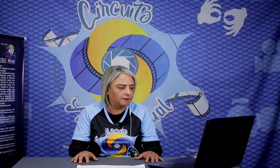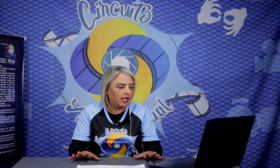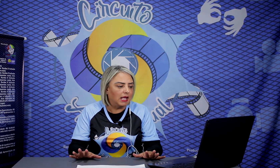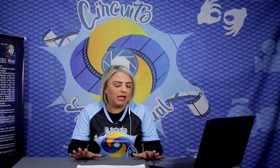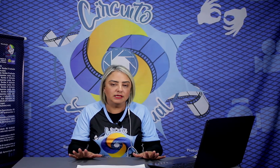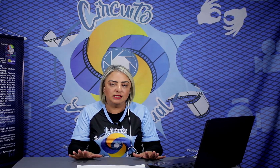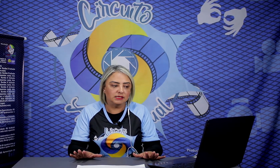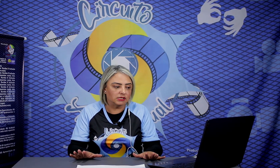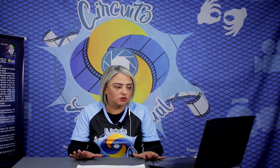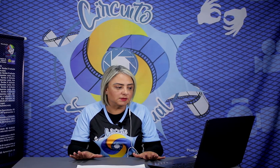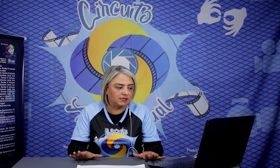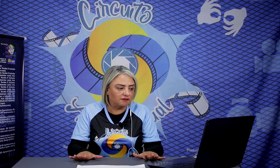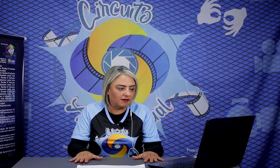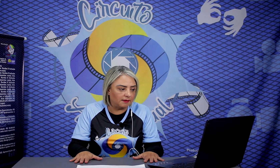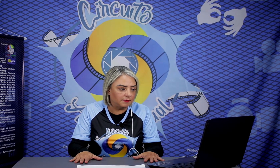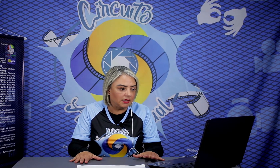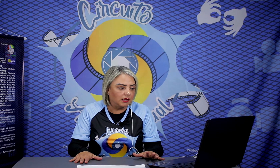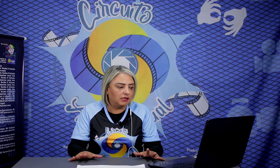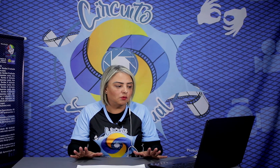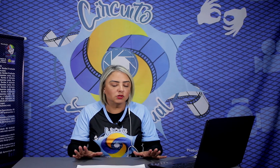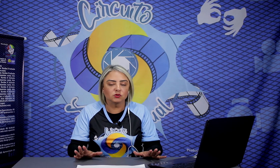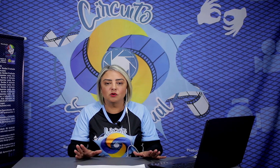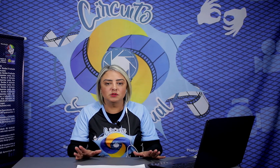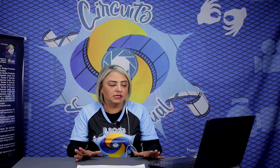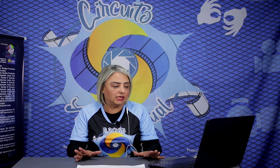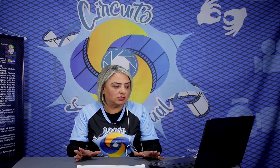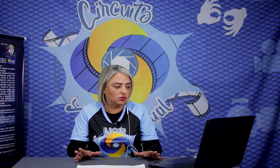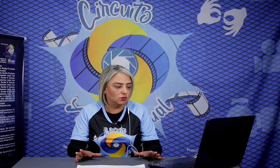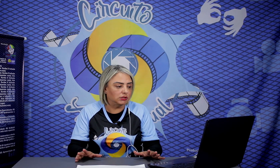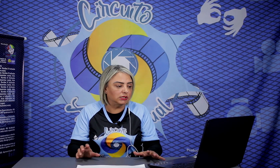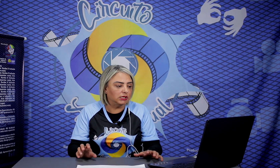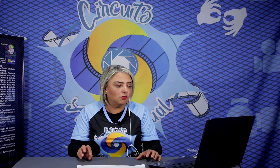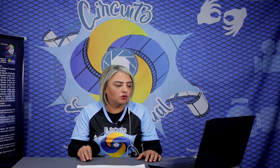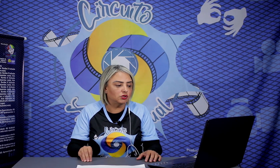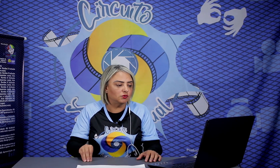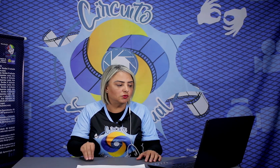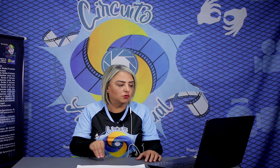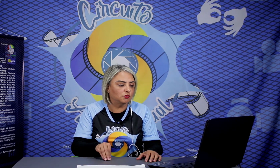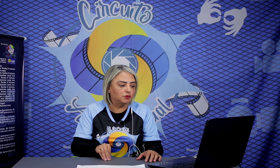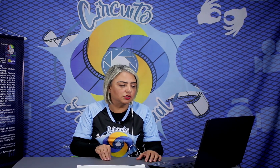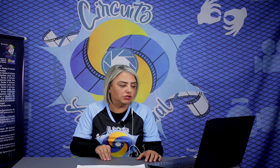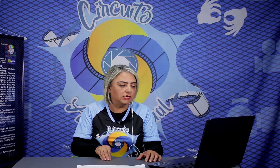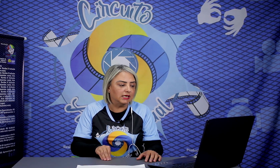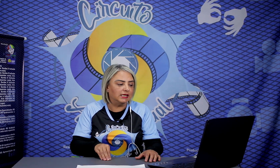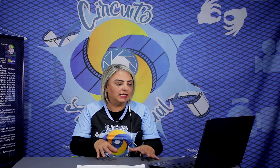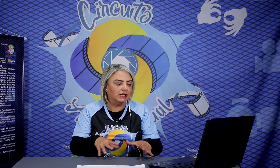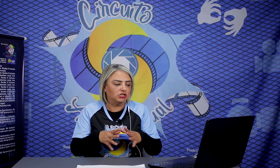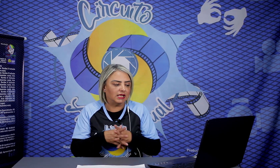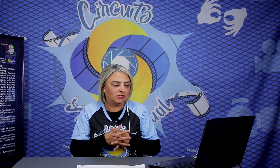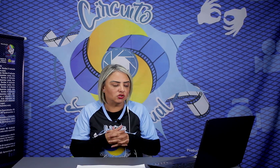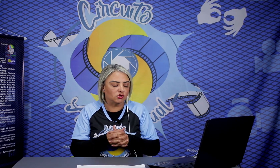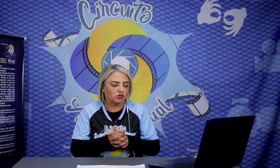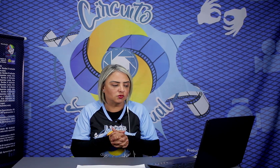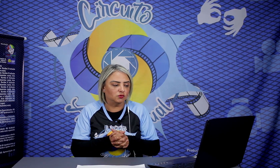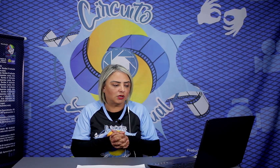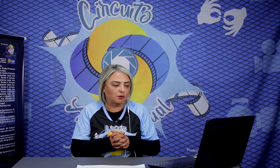É interessante observar que, enquanto comunidade surda não constitui um grupo de identidade sociocultural